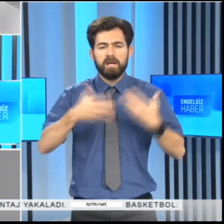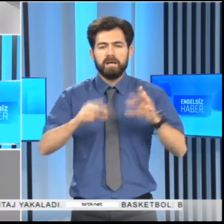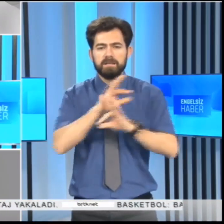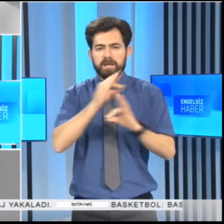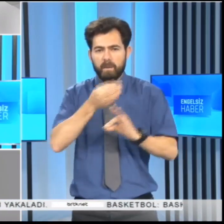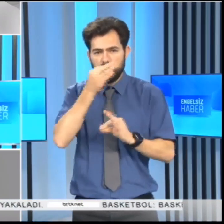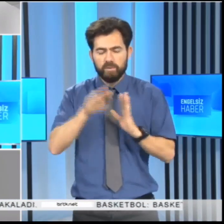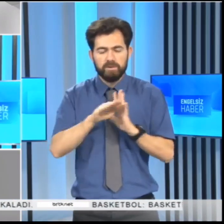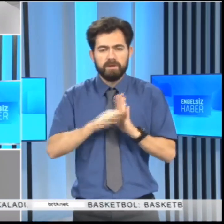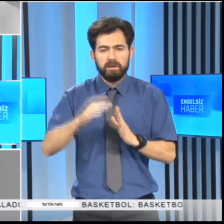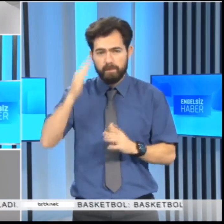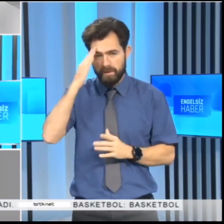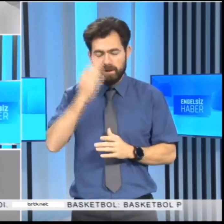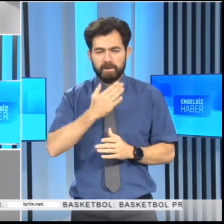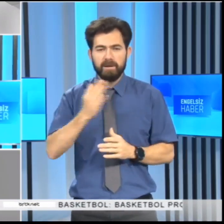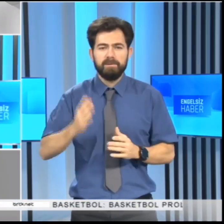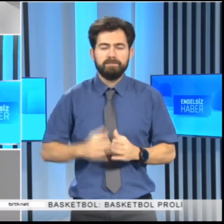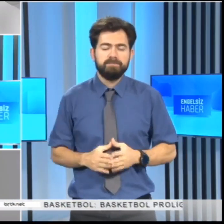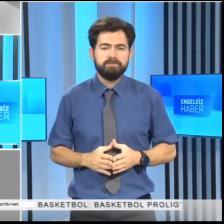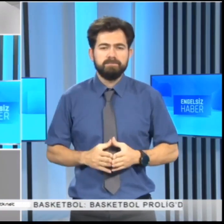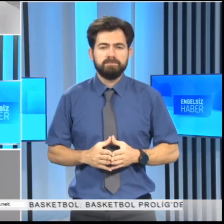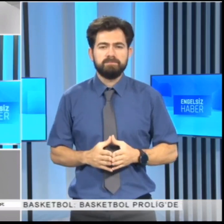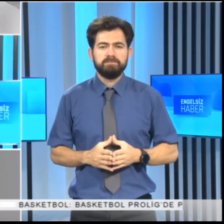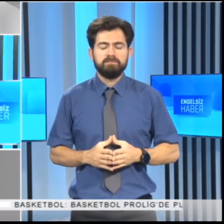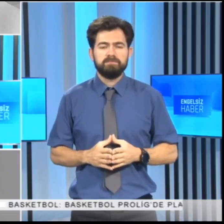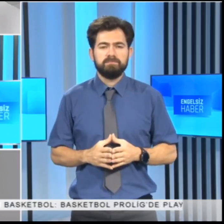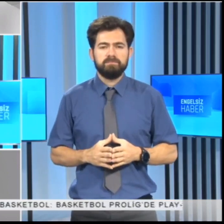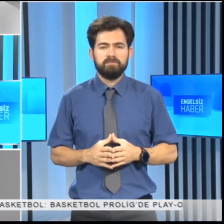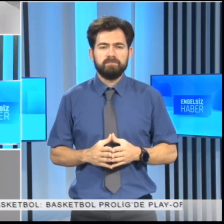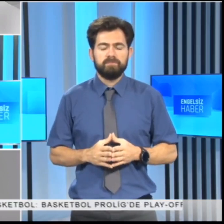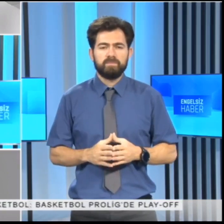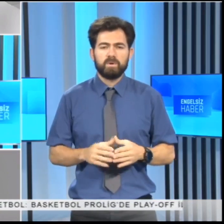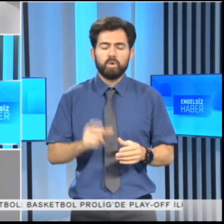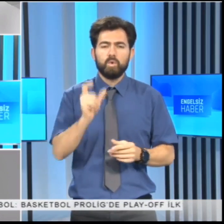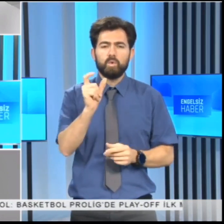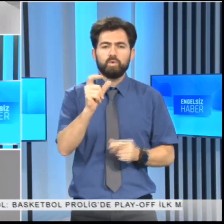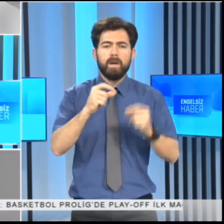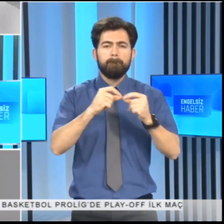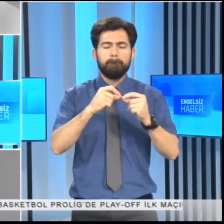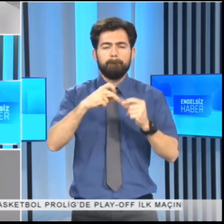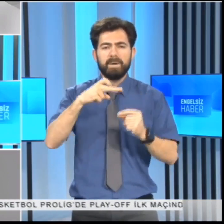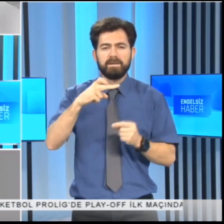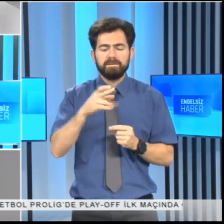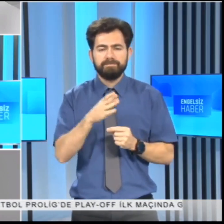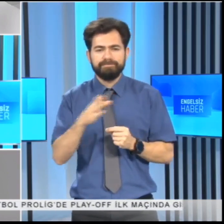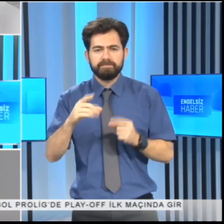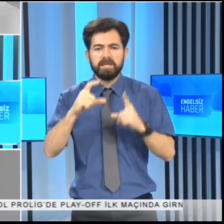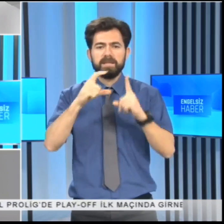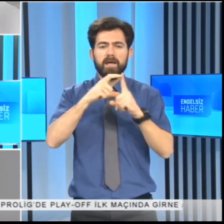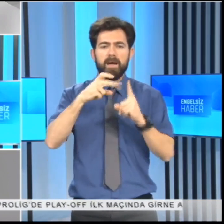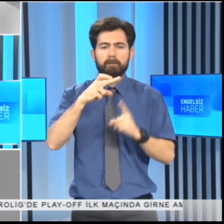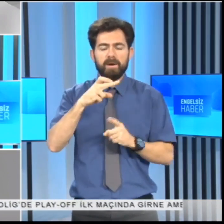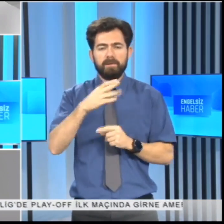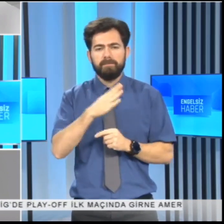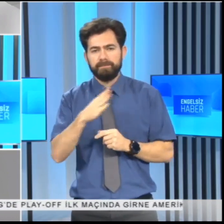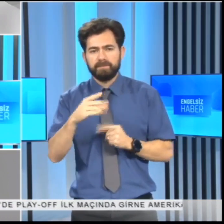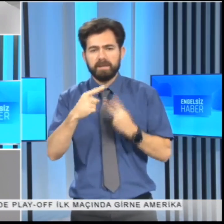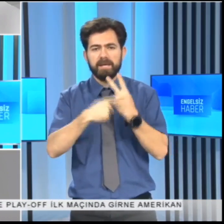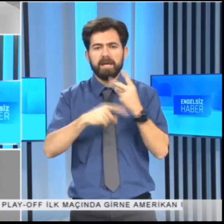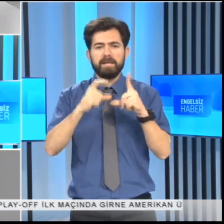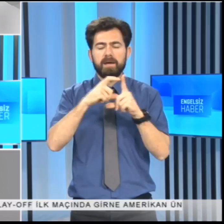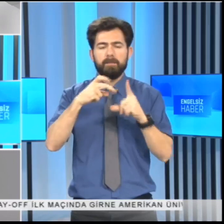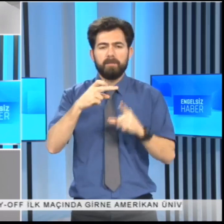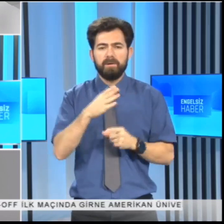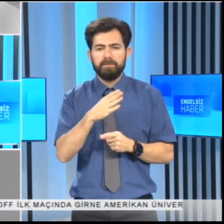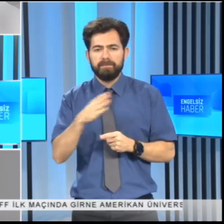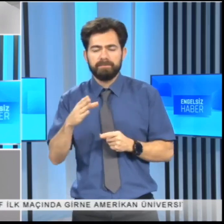Engelsiz Haber Bülteni'nden merhaba. Ulusal Birlik Partisi, Demokrat Parti, Yeniden Doğuş